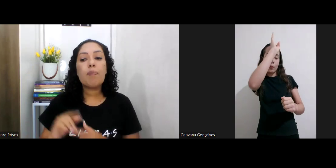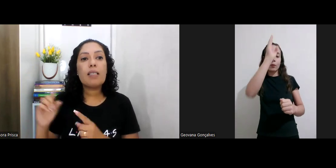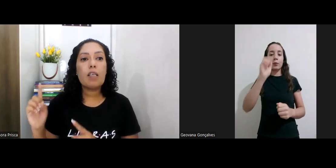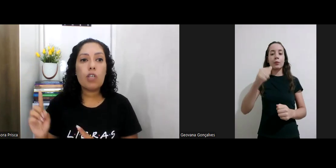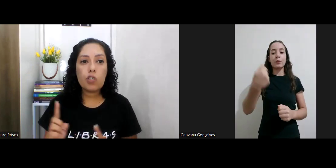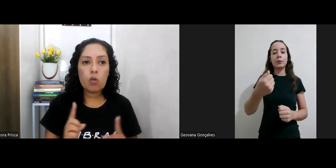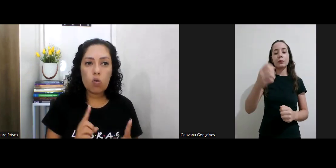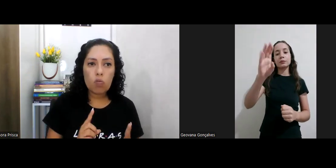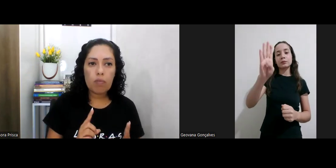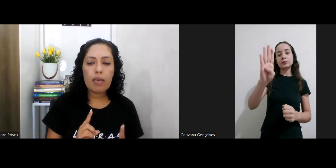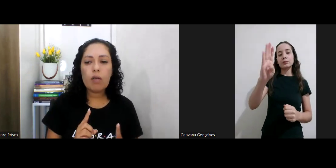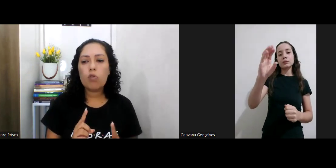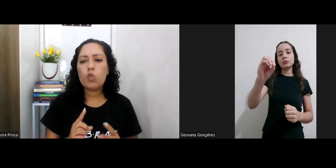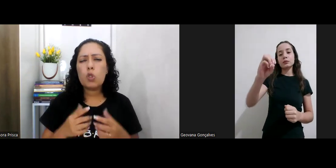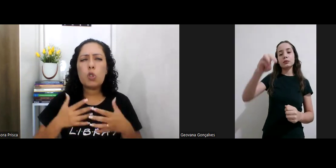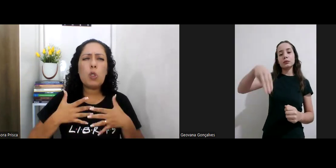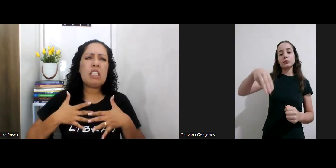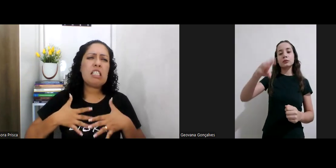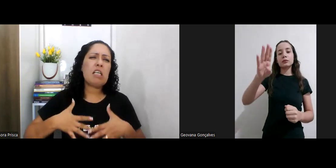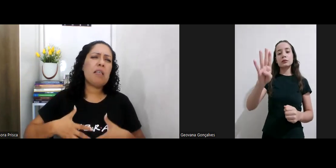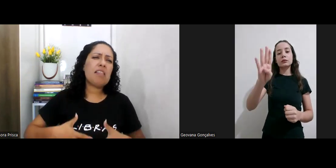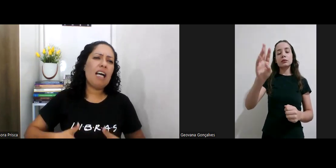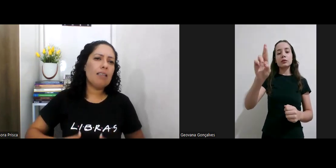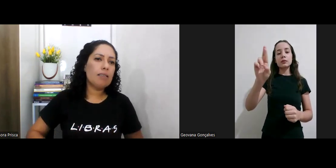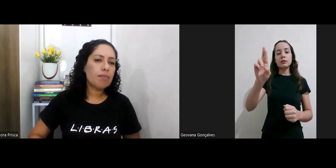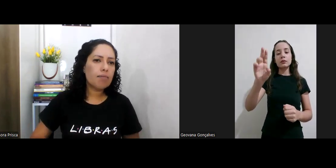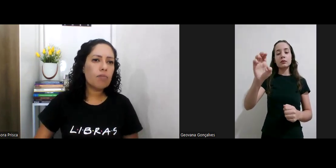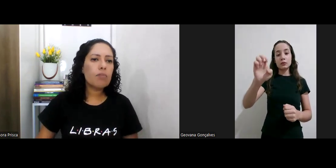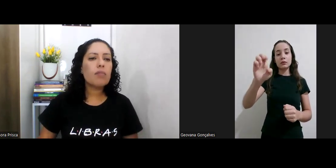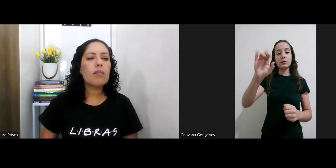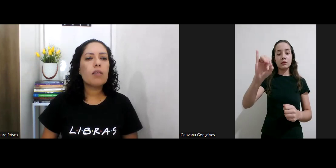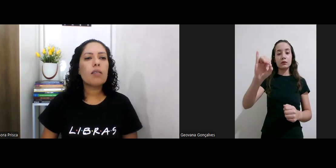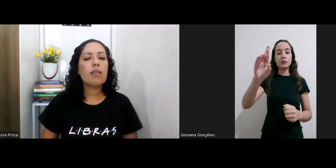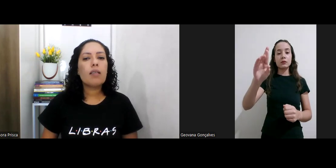E essa paciente, ela chegou com o bombeiro toda ensanguentada.